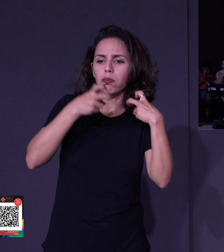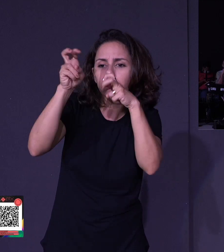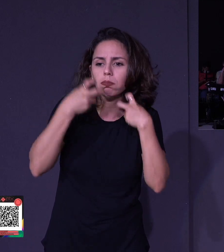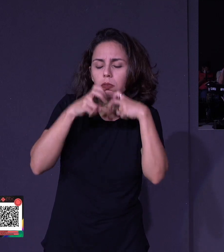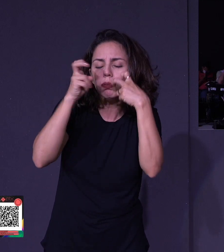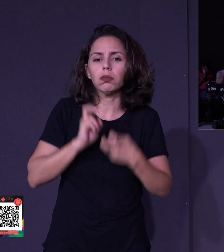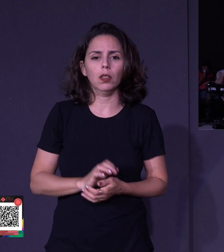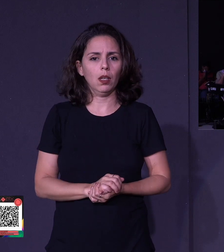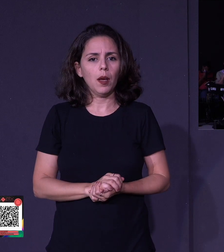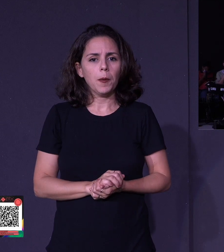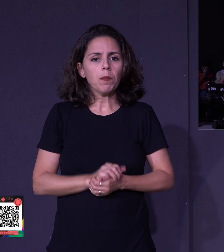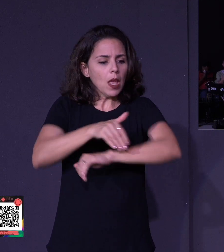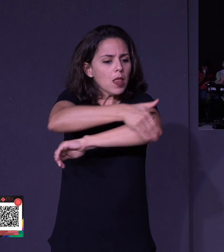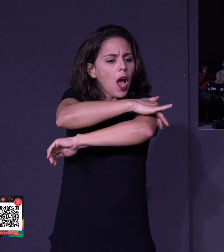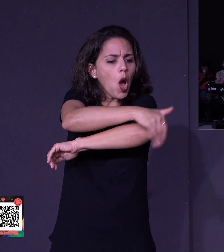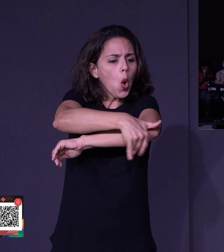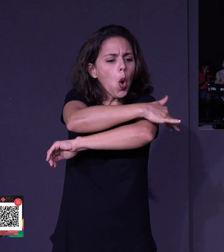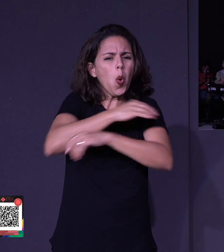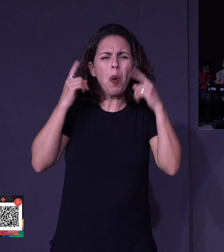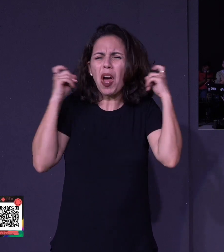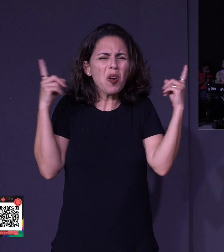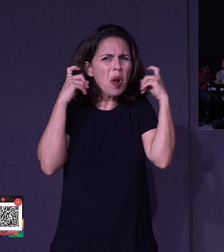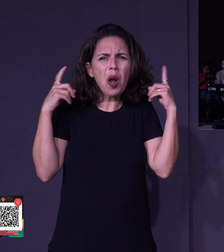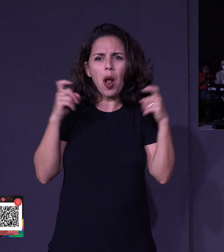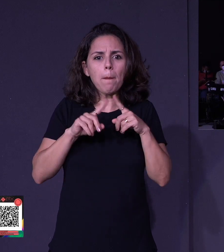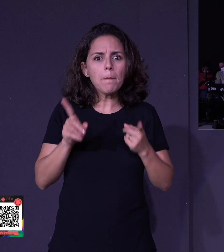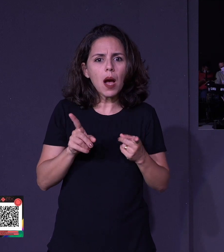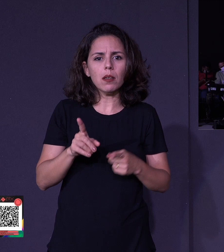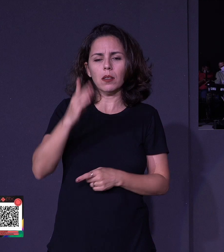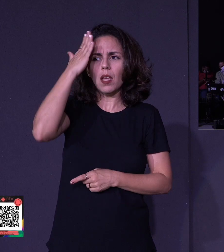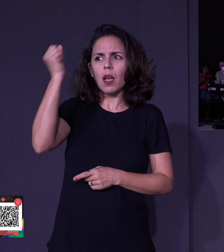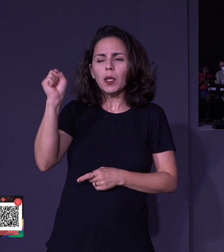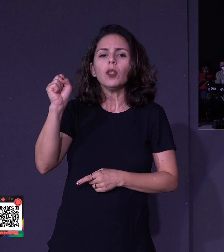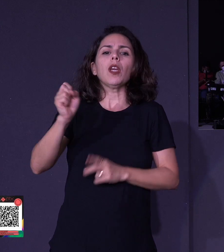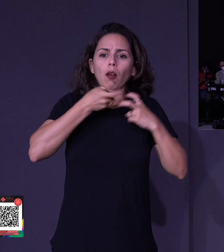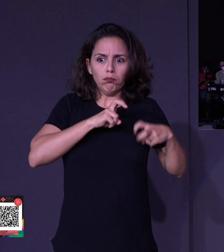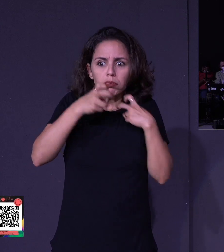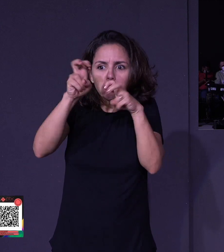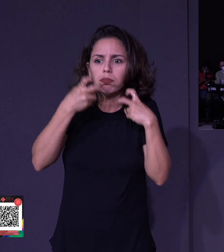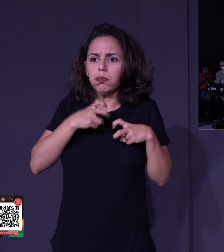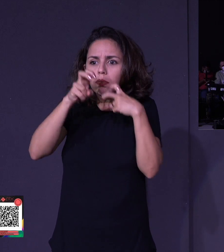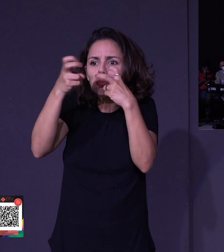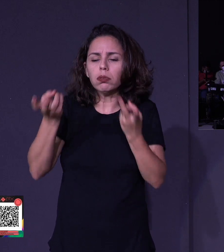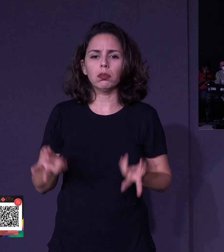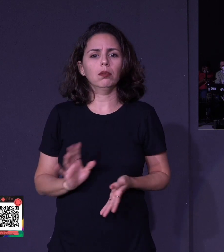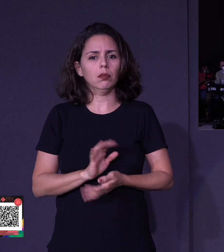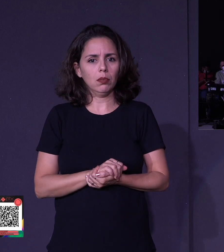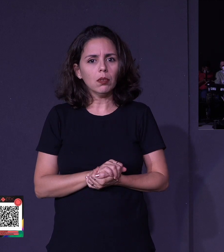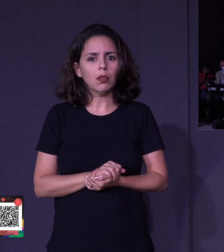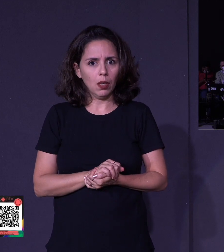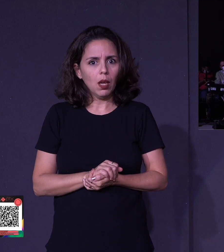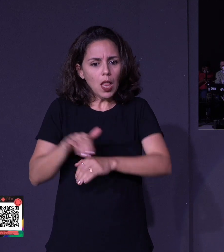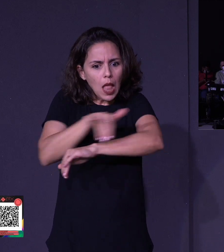de pessoas. A sabedoria se dirige aos nécios. São pessoas ingênuas que